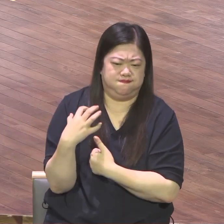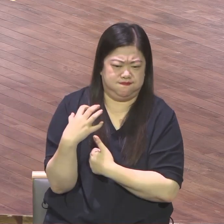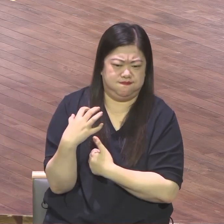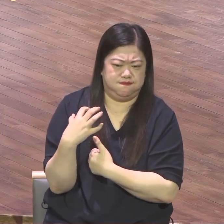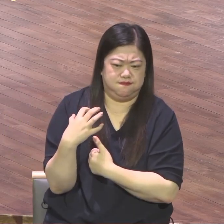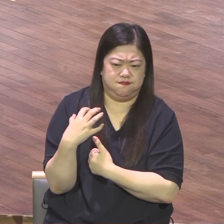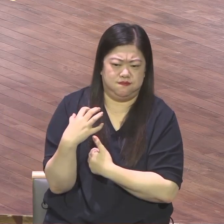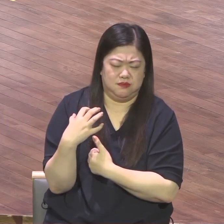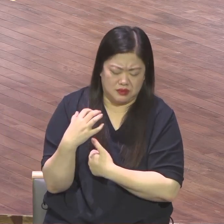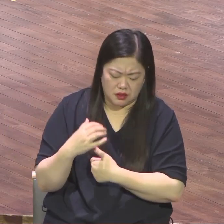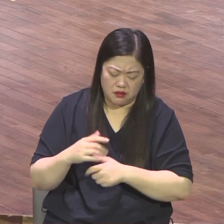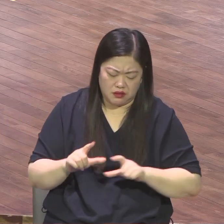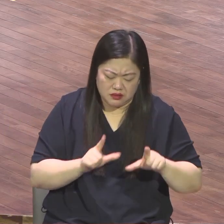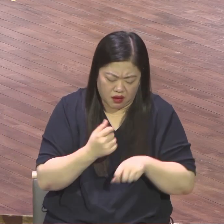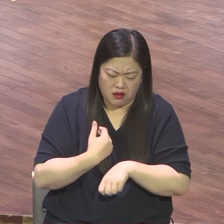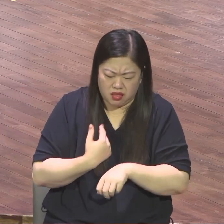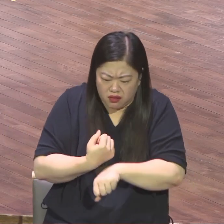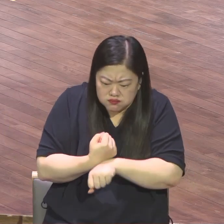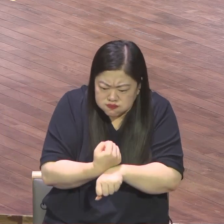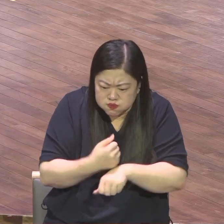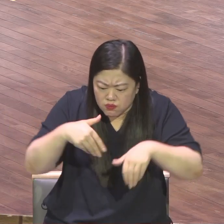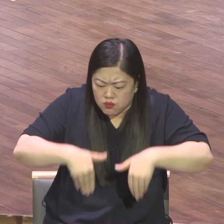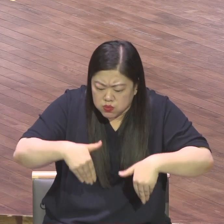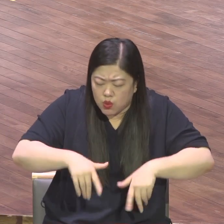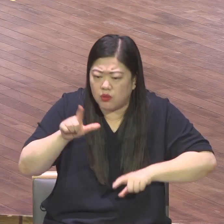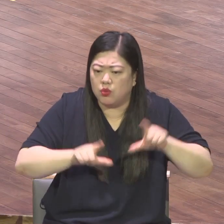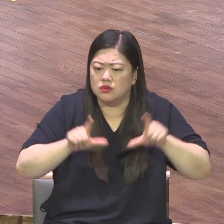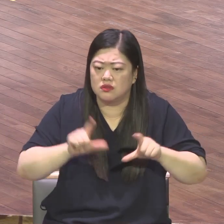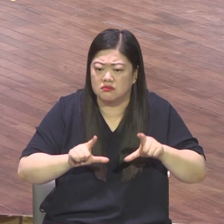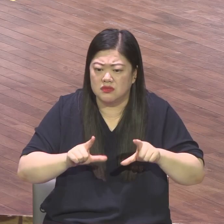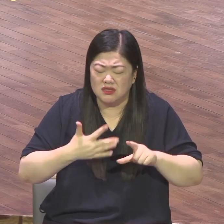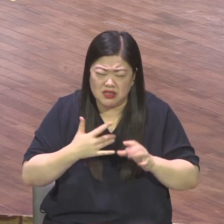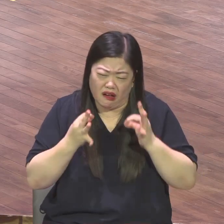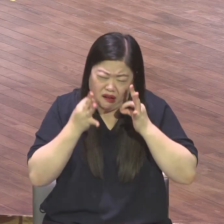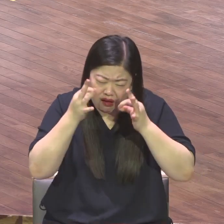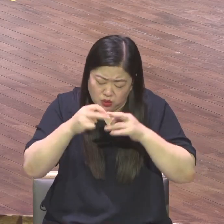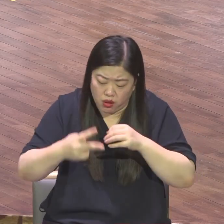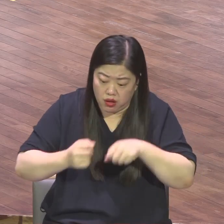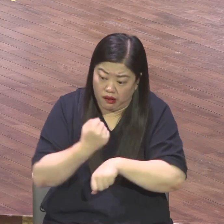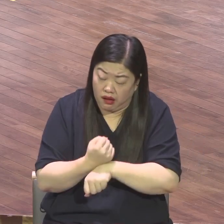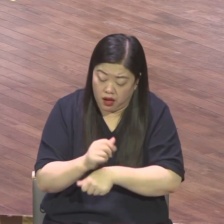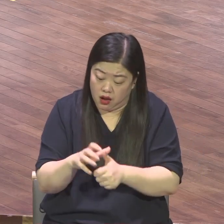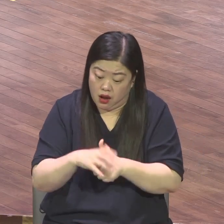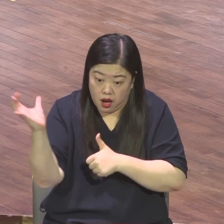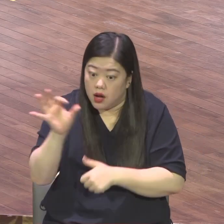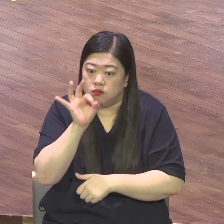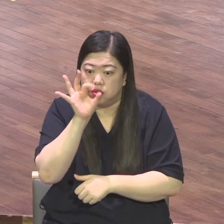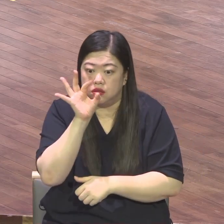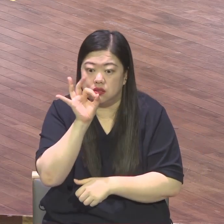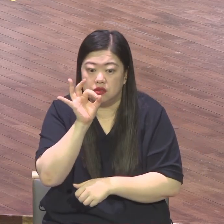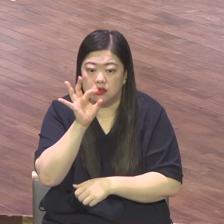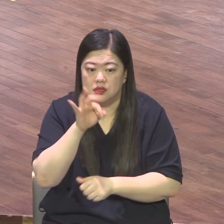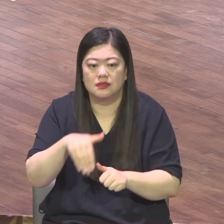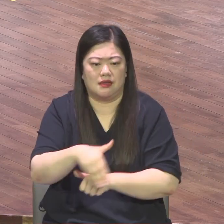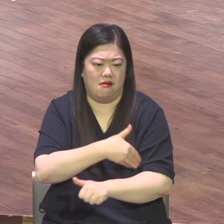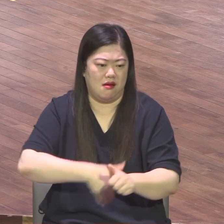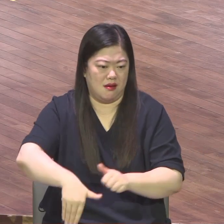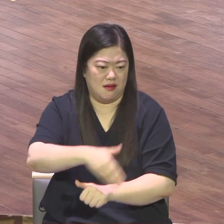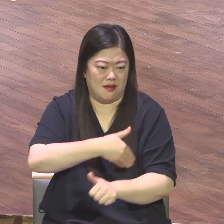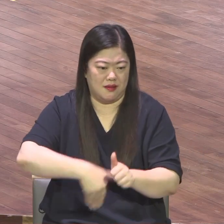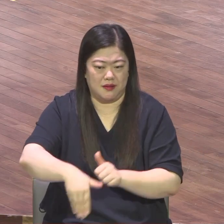곤고와 쇠사슬에 매이는 상태, 아무리 끈을 내도 끊을 수 없는 절대 무기력한 상태.